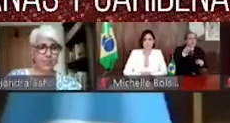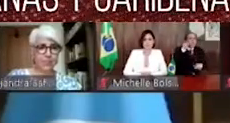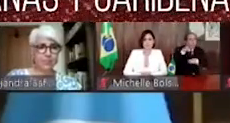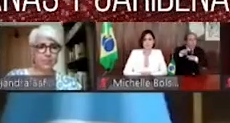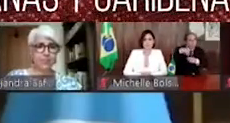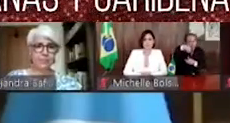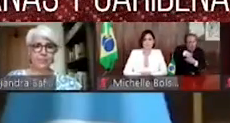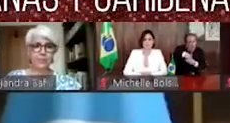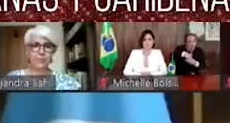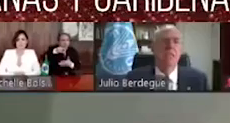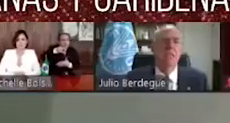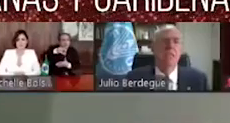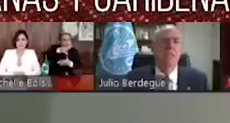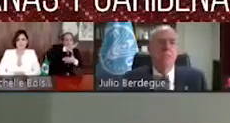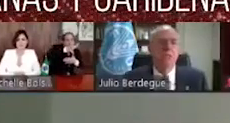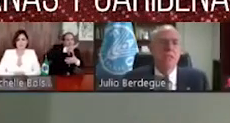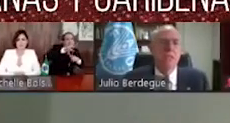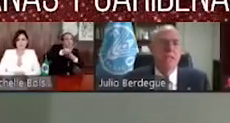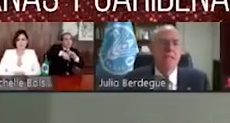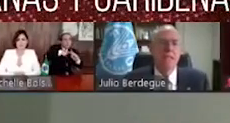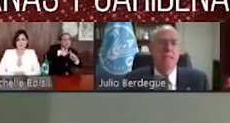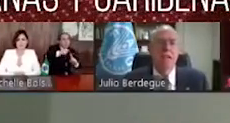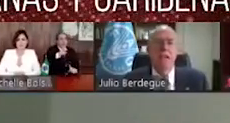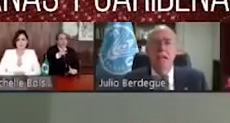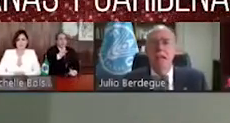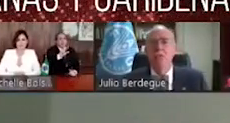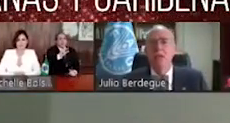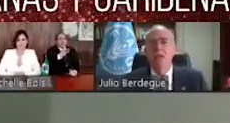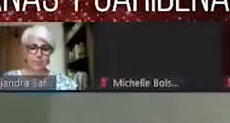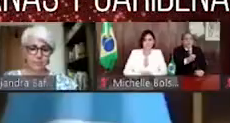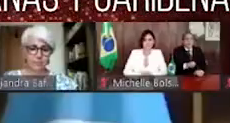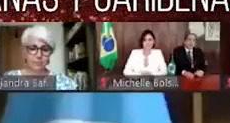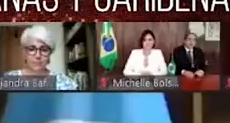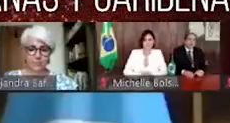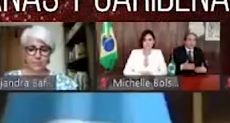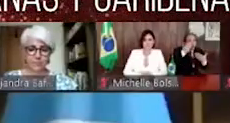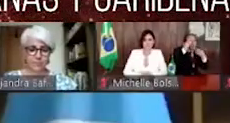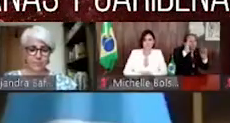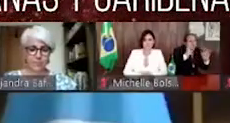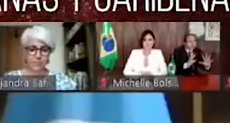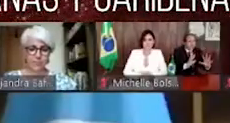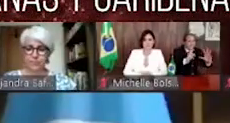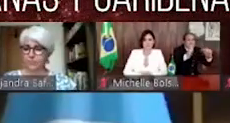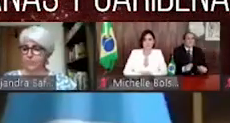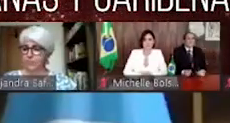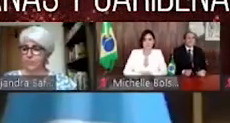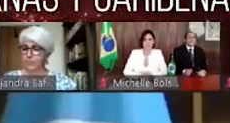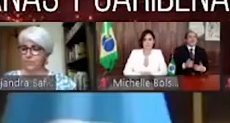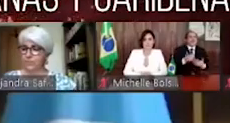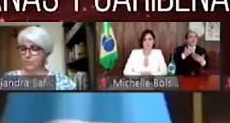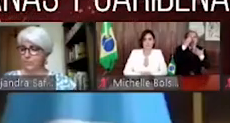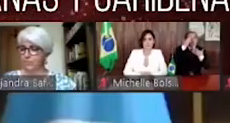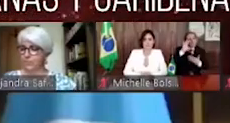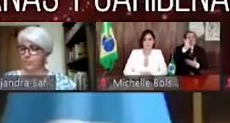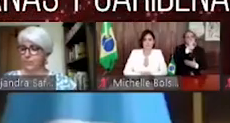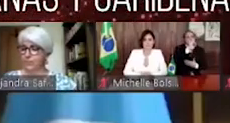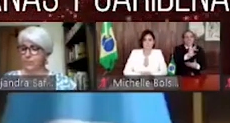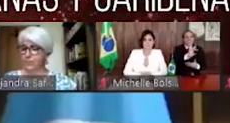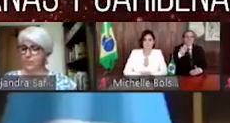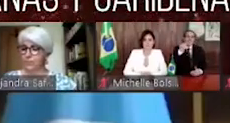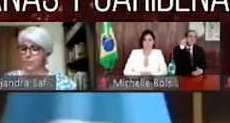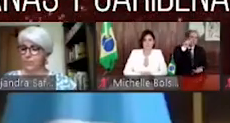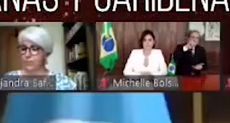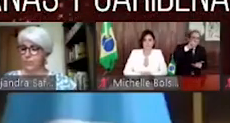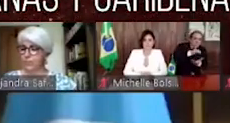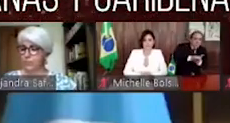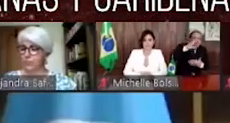Muchas gracias a todas, muchas gracias a cada una de las cónyuges de los jefes de Estado y de Gobierno